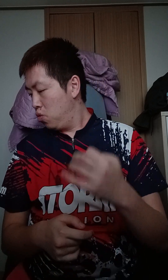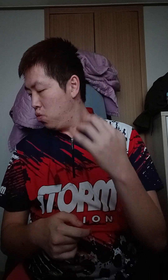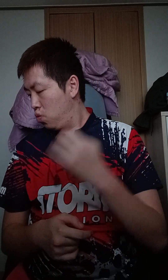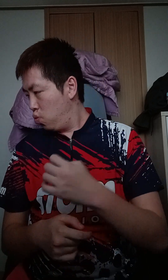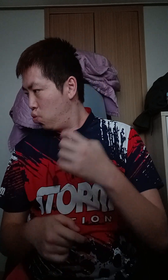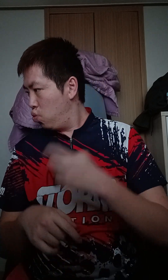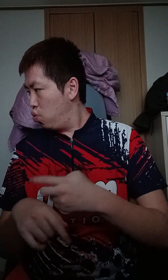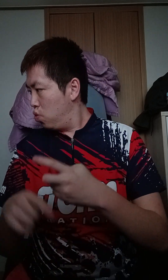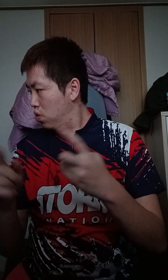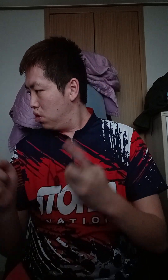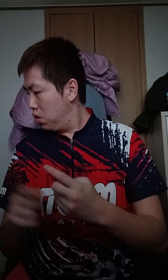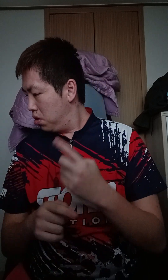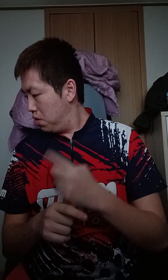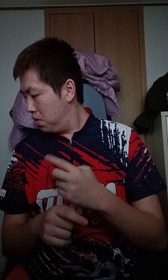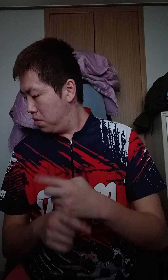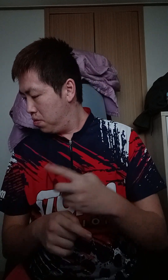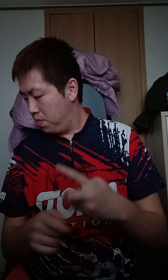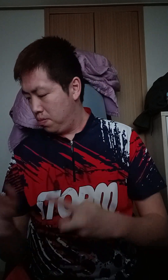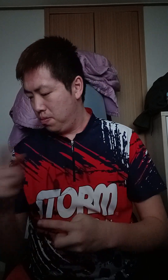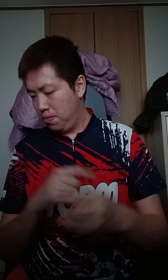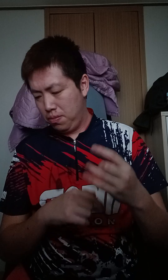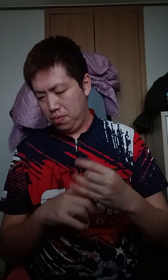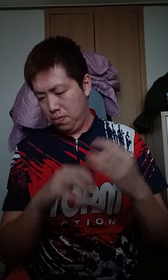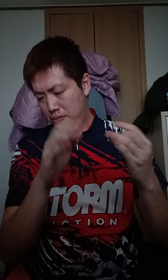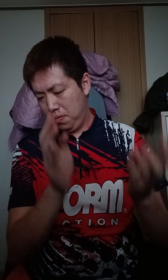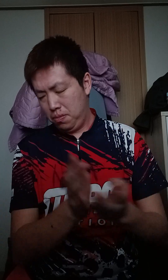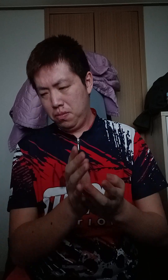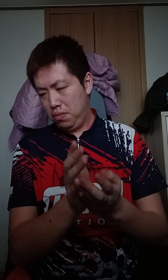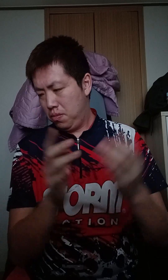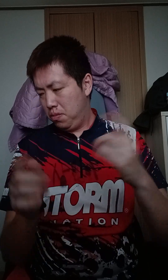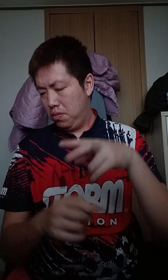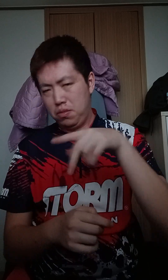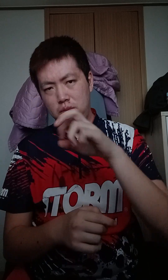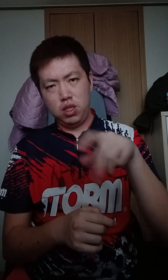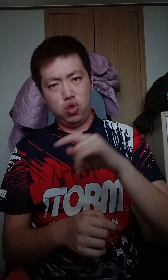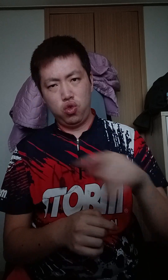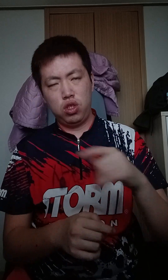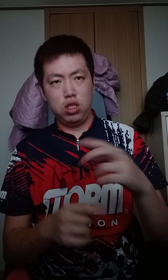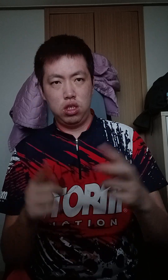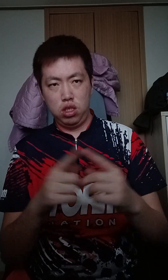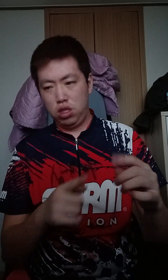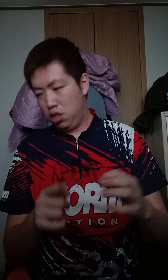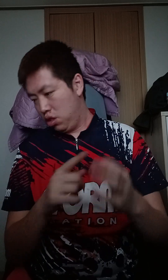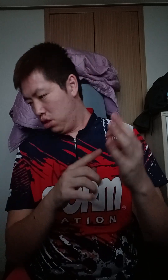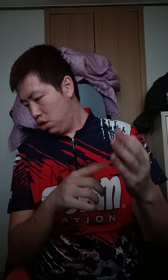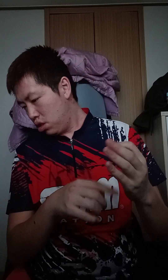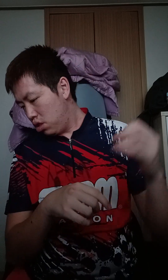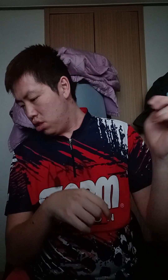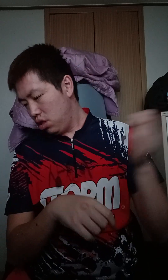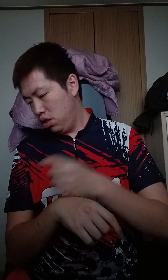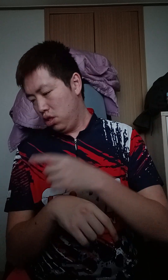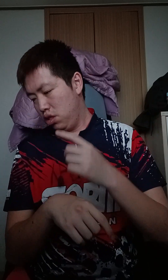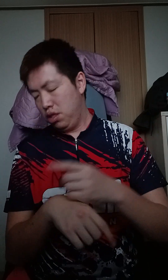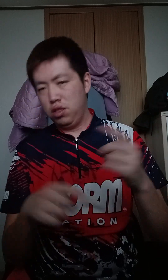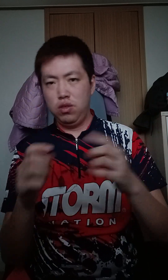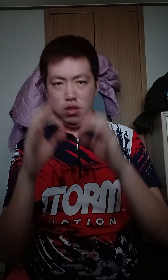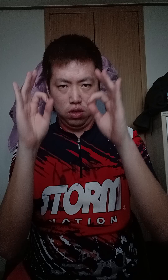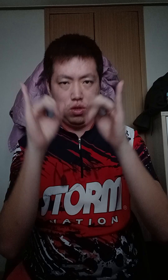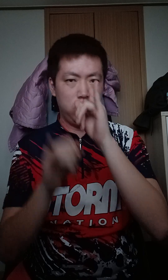통장을 관리하며 매달 들어오는 장애인 수당을 일정한 기준 없이 시설 이용료로 빼갔다고 제주시는 보고 있습니다.